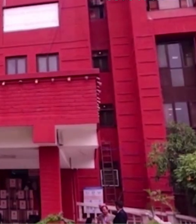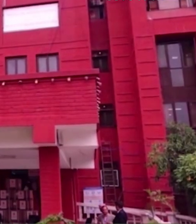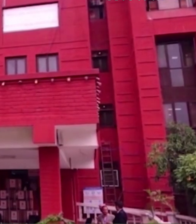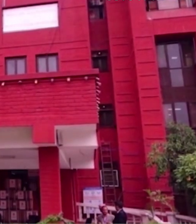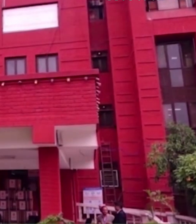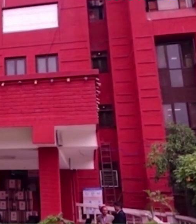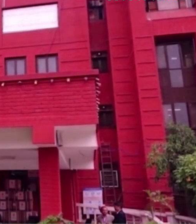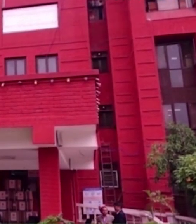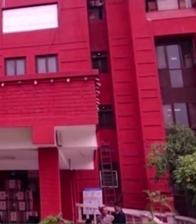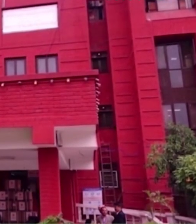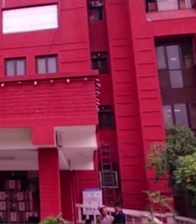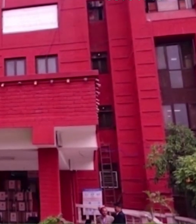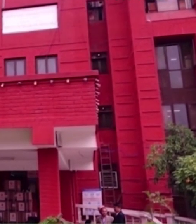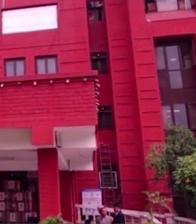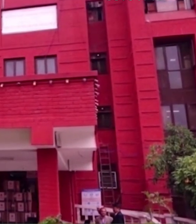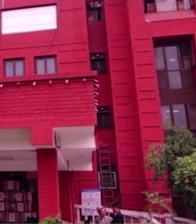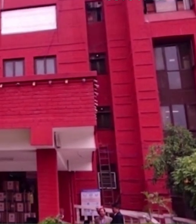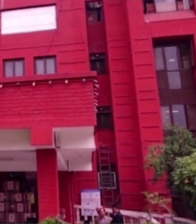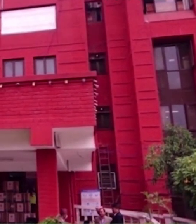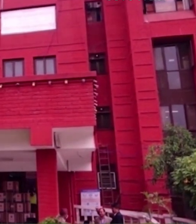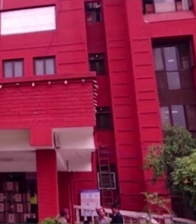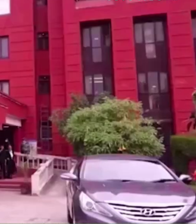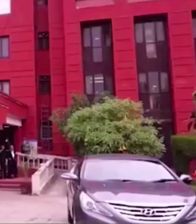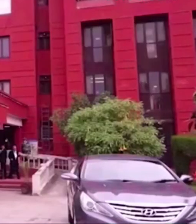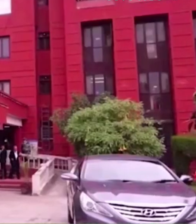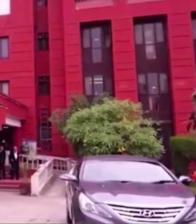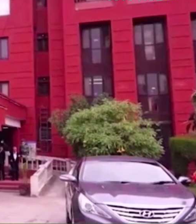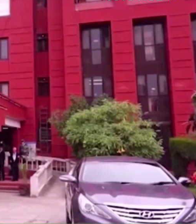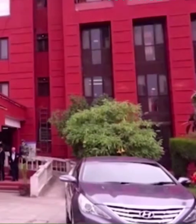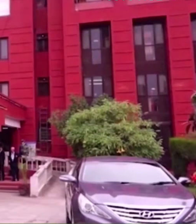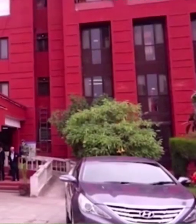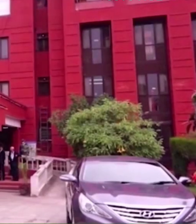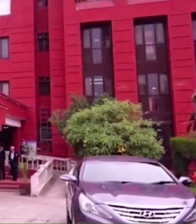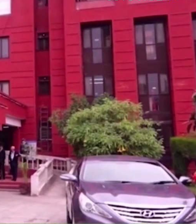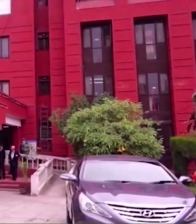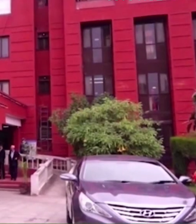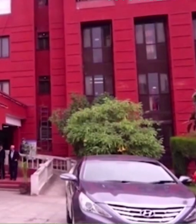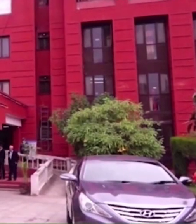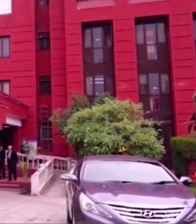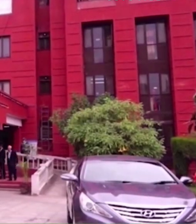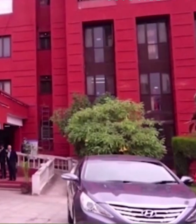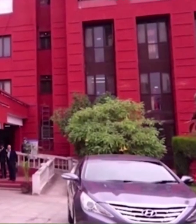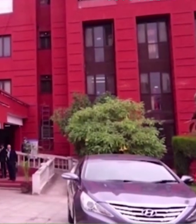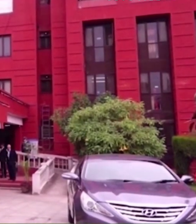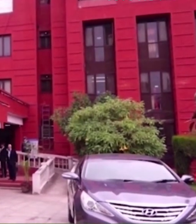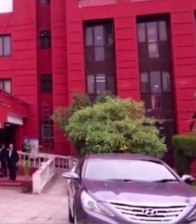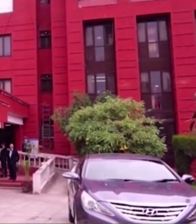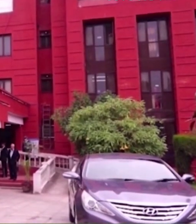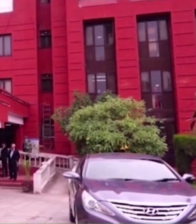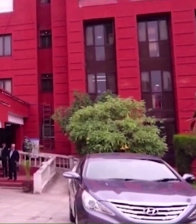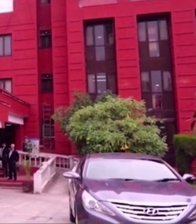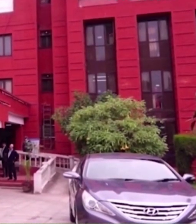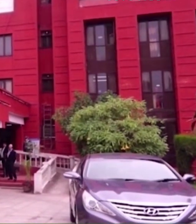थियो। नैरनापुरमा रहेका दुई क्वारेन्टाइनमा 8 जनामा कोरोना पोजिटिभ देखिएको थियो। क्वारेन्टाइनमा 150 बढी